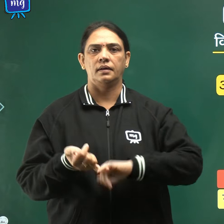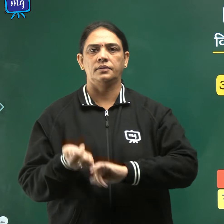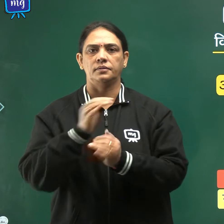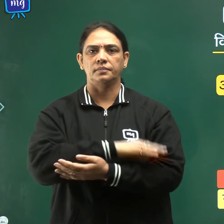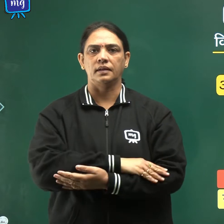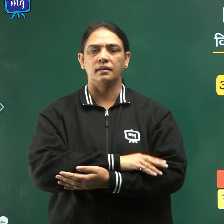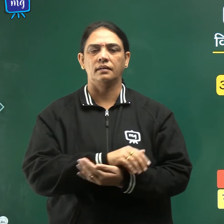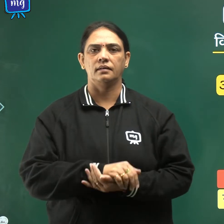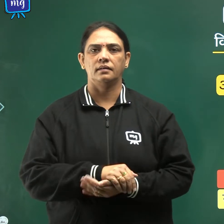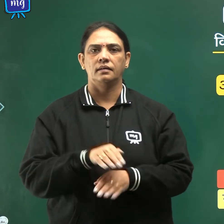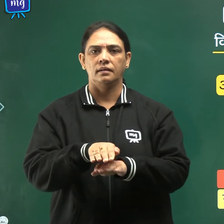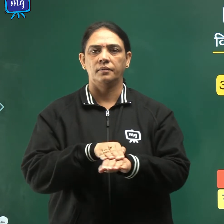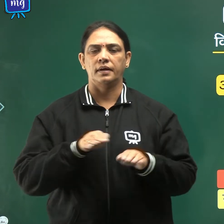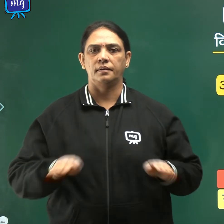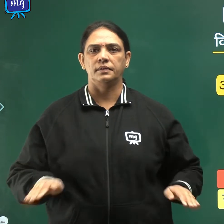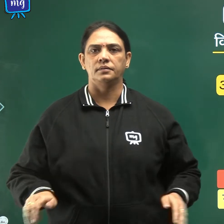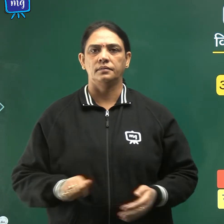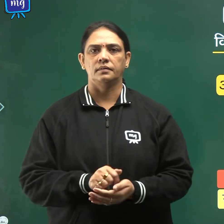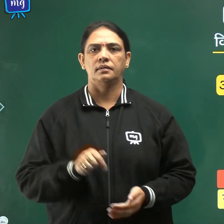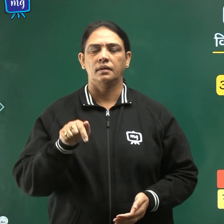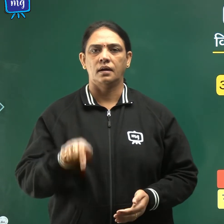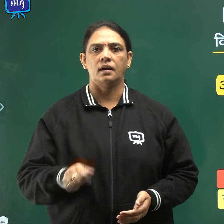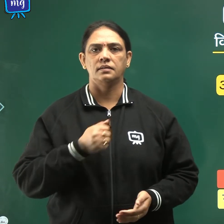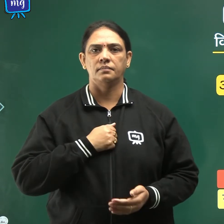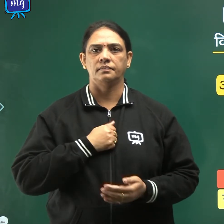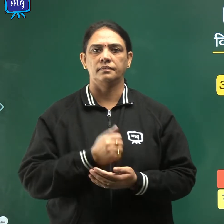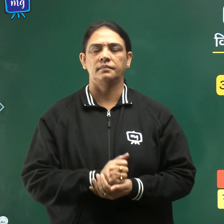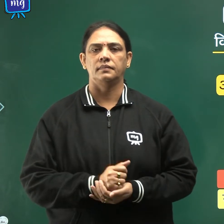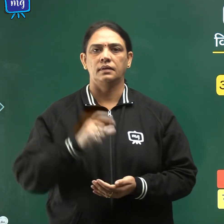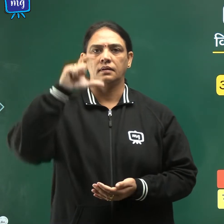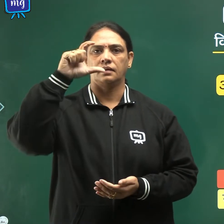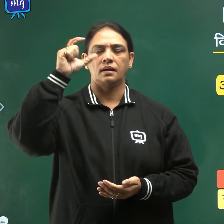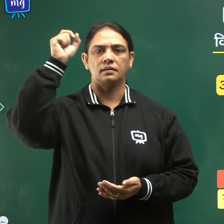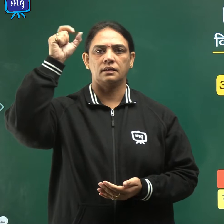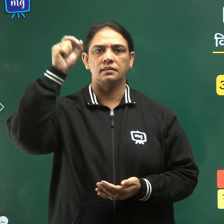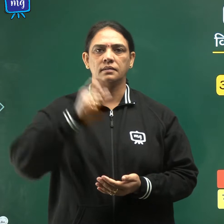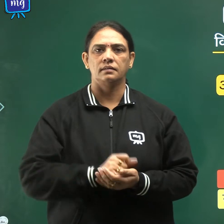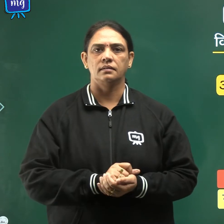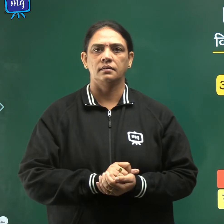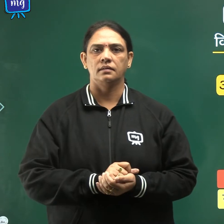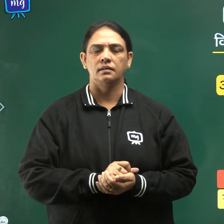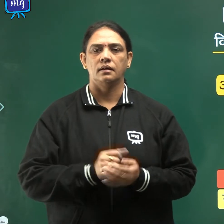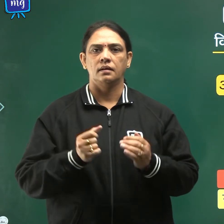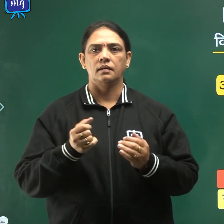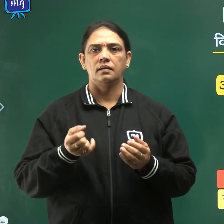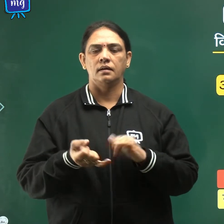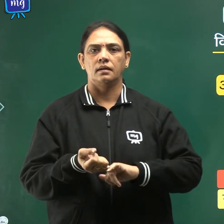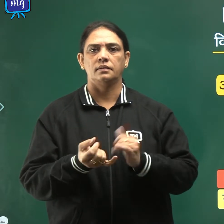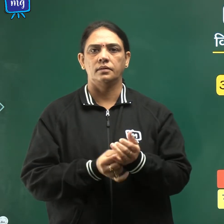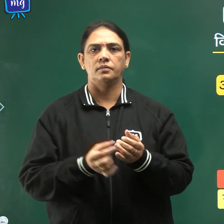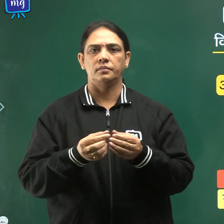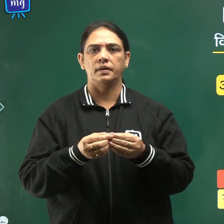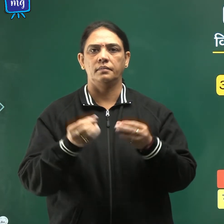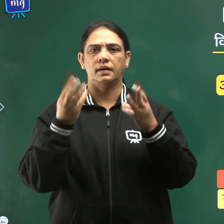मैम। प्यारे बच्चों, आज हम क्लास 10 विषय गणित